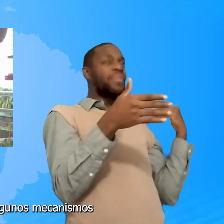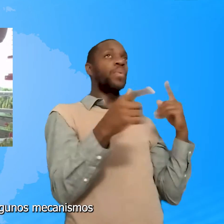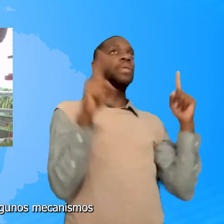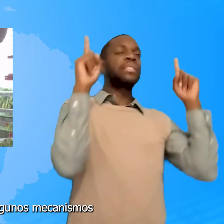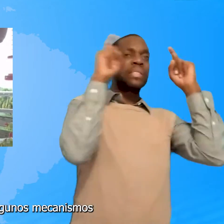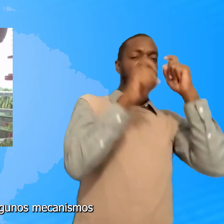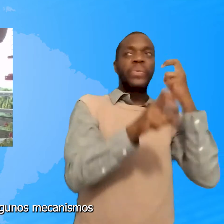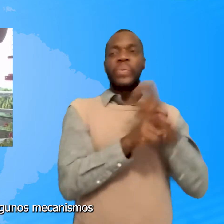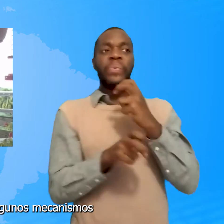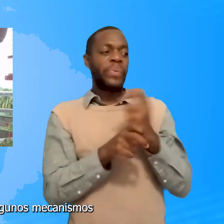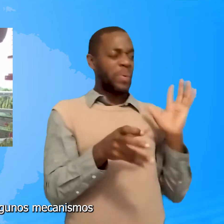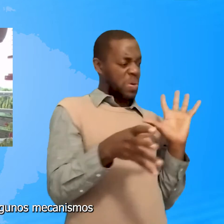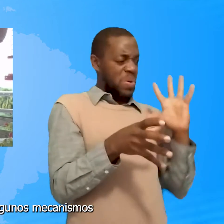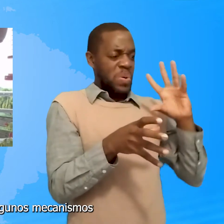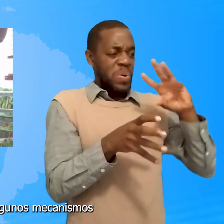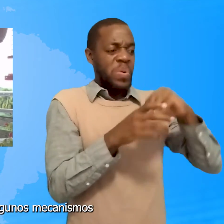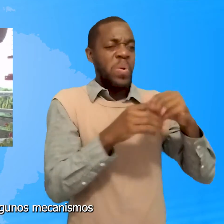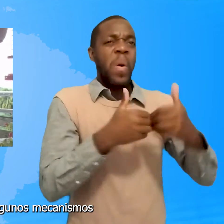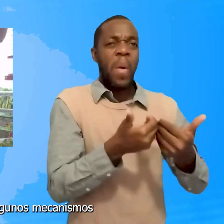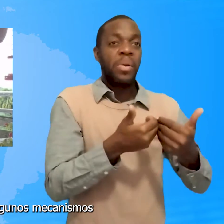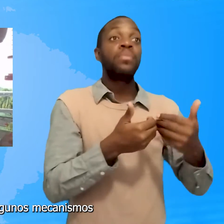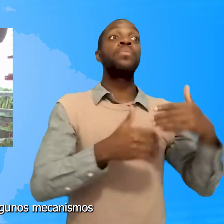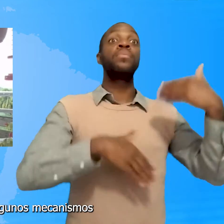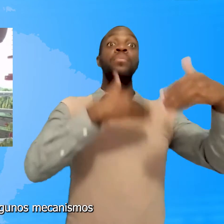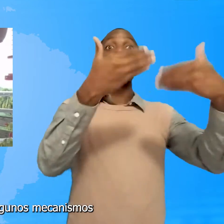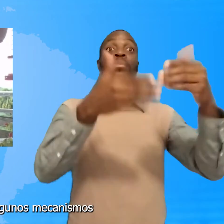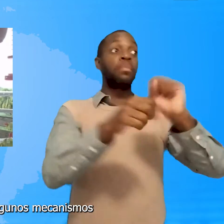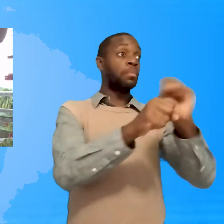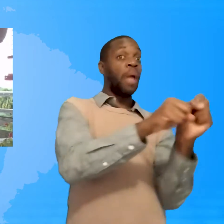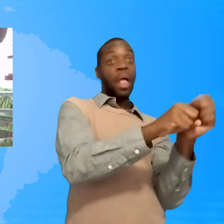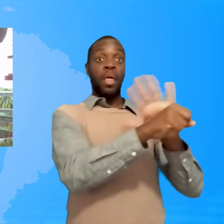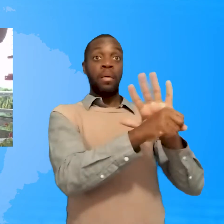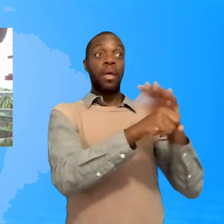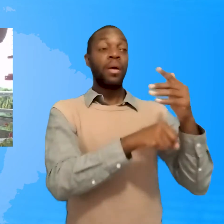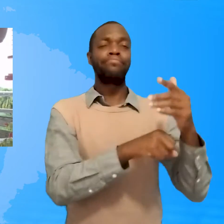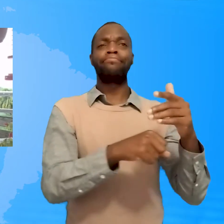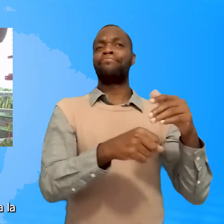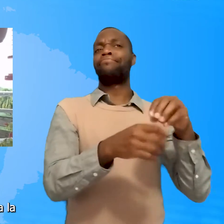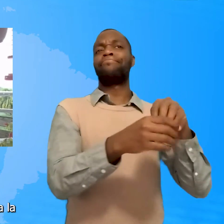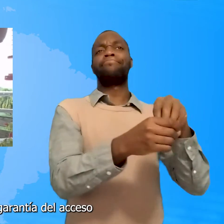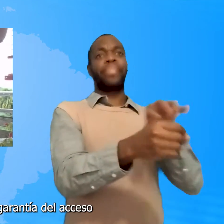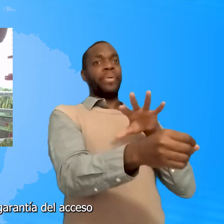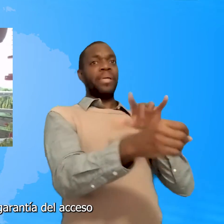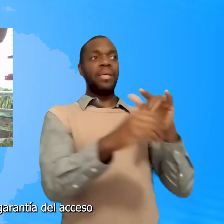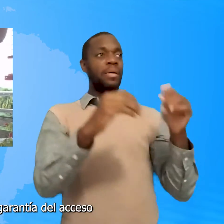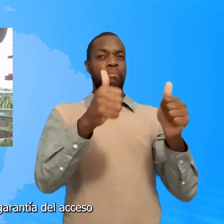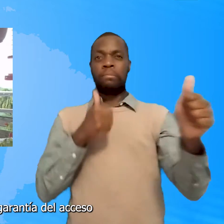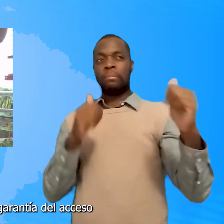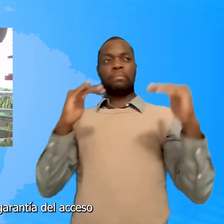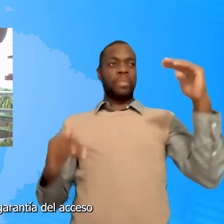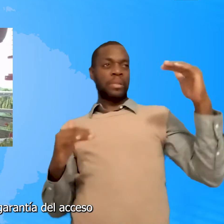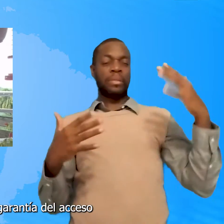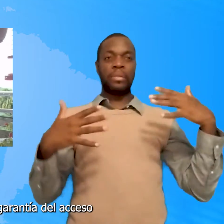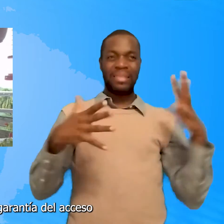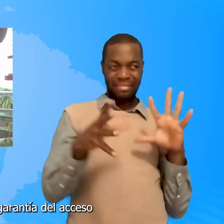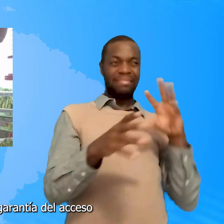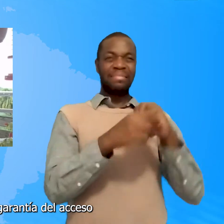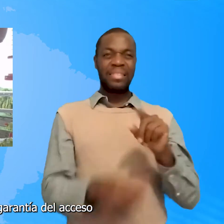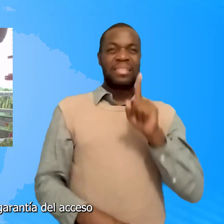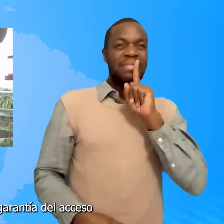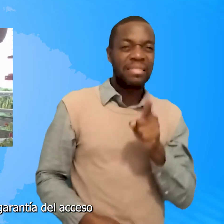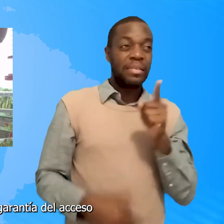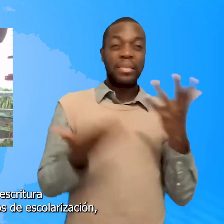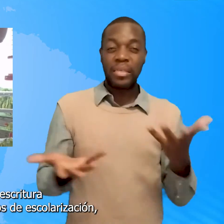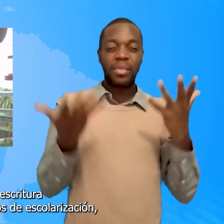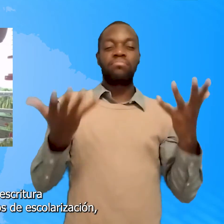y efectivamente algunos mecanismos para la inclusión, como la garantía